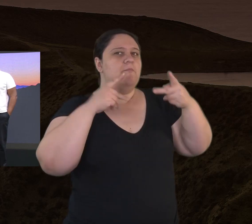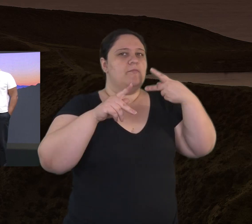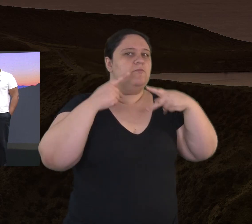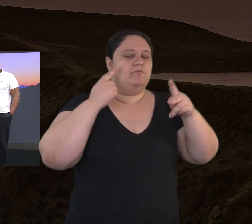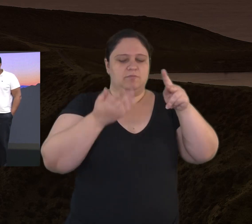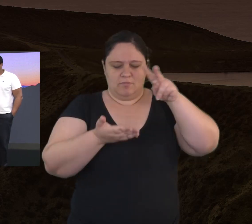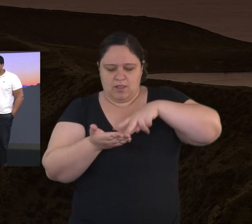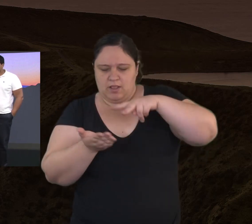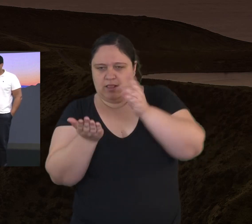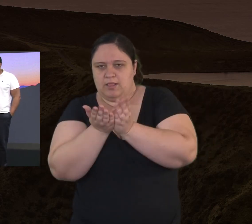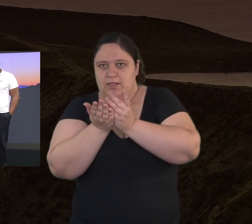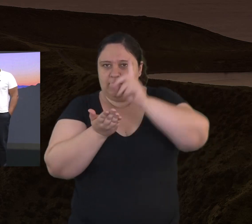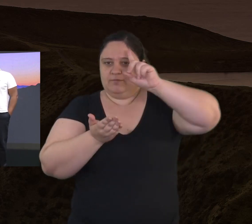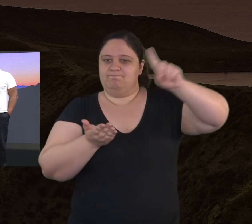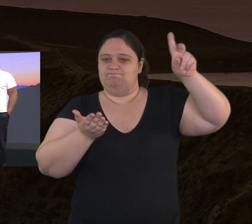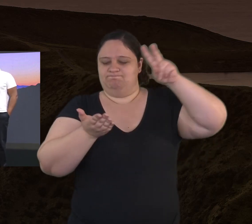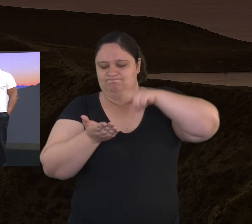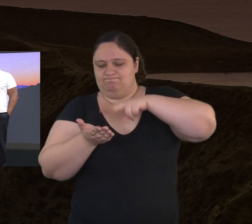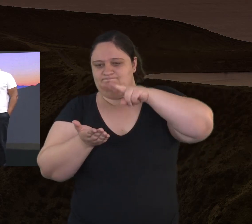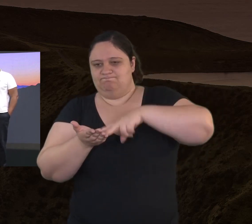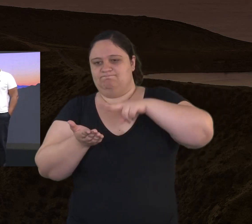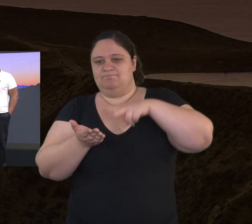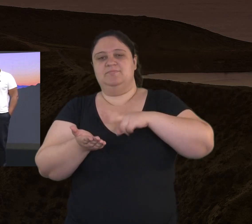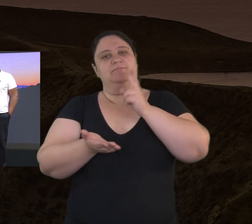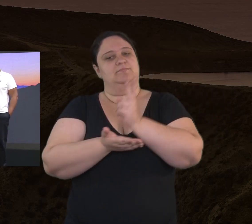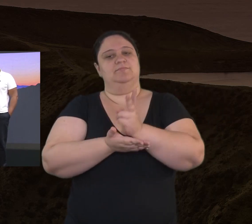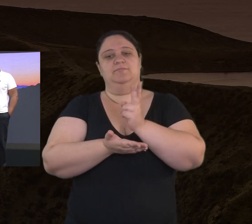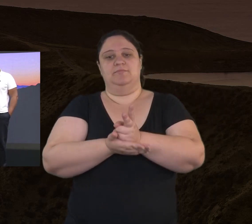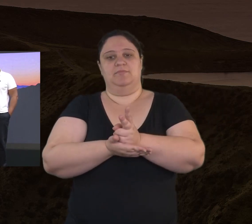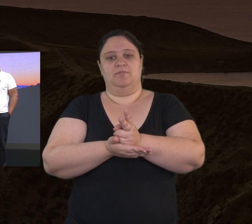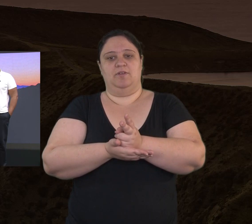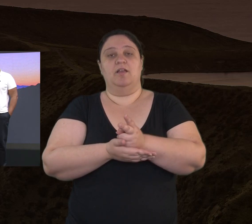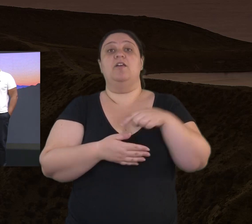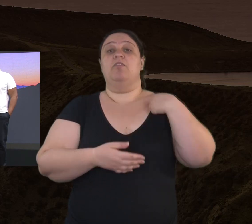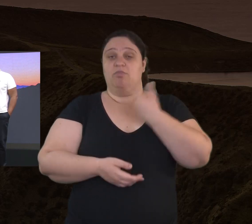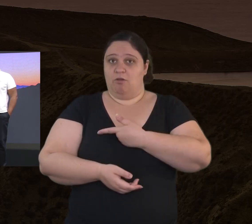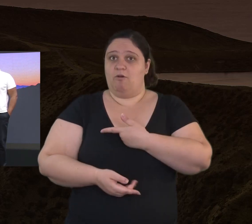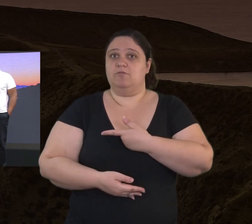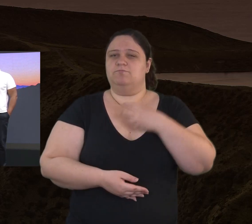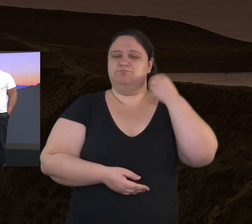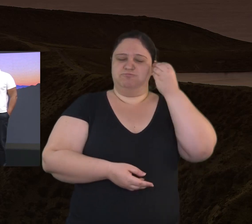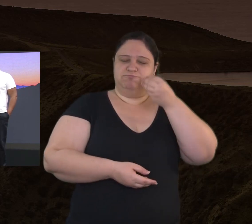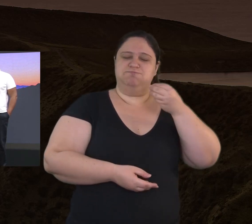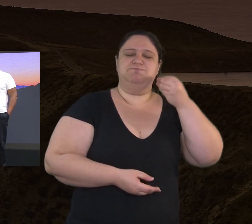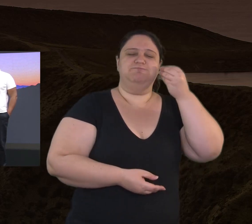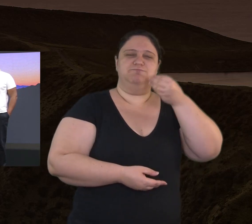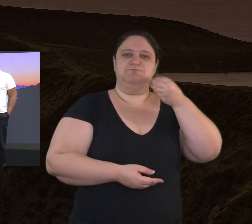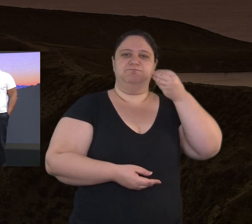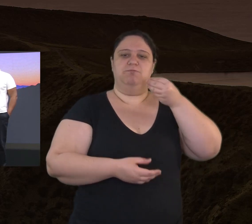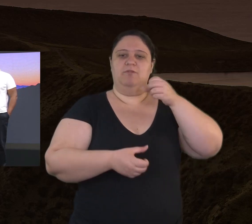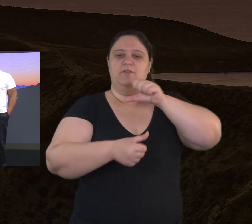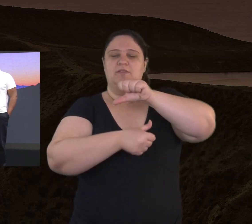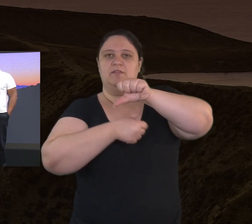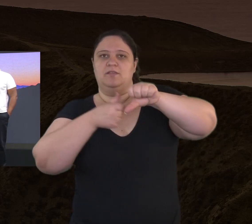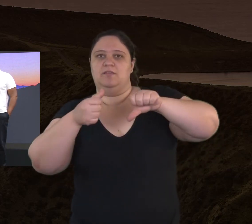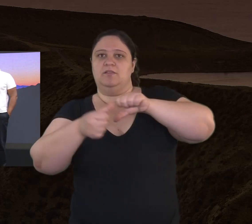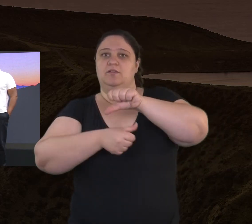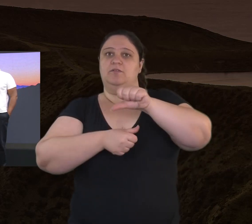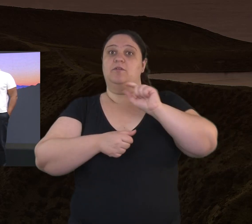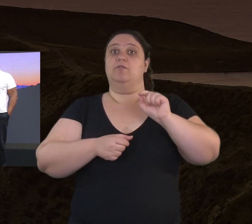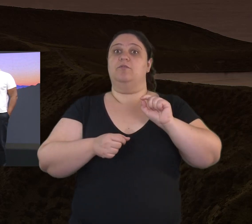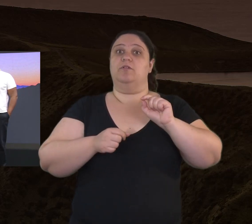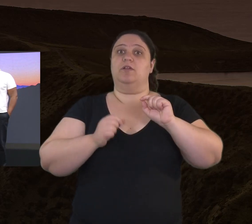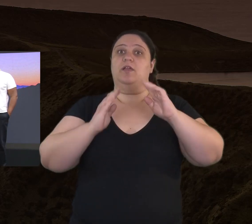fundamental, leitura bíblica, reuniões, as riquezas que nós desfrutamos dia a dia se tornam